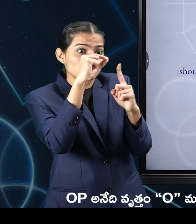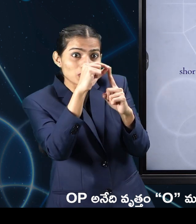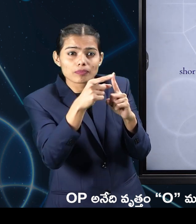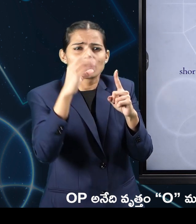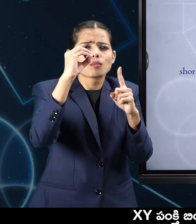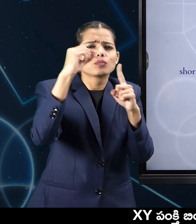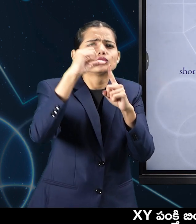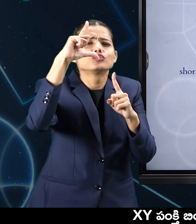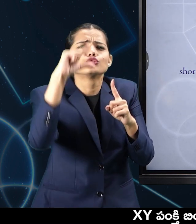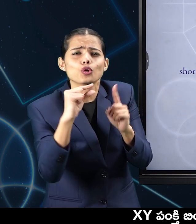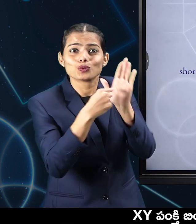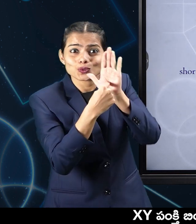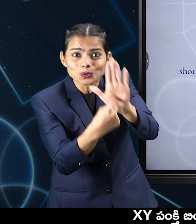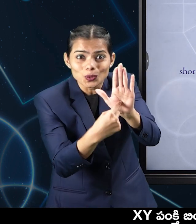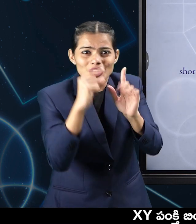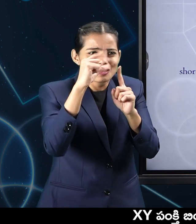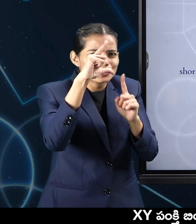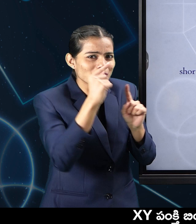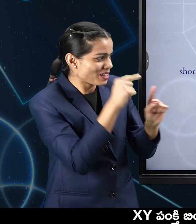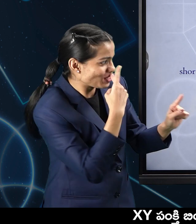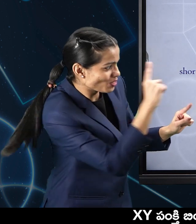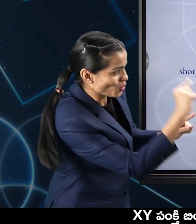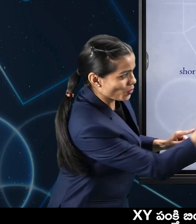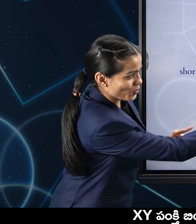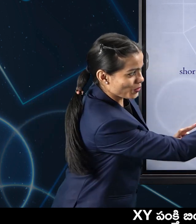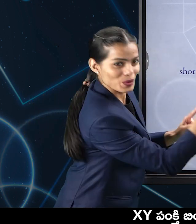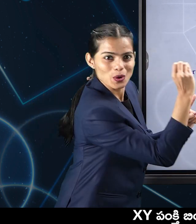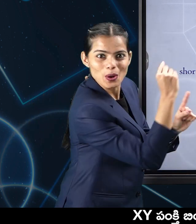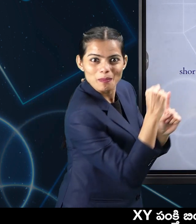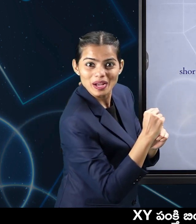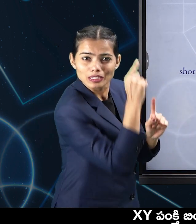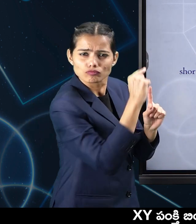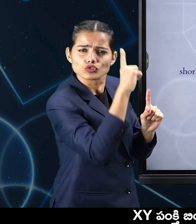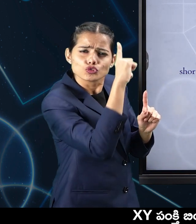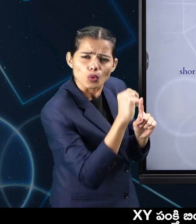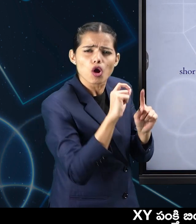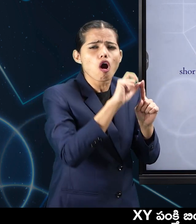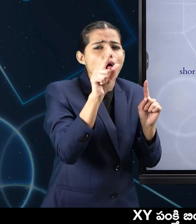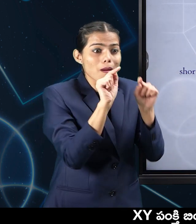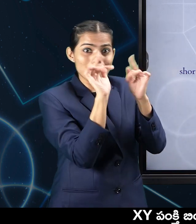నుండి XY పంక్తి బిందువుల వరకు అన్ని దూరాలలో చిన్నదిగా ఉండాలి.